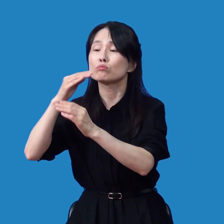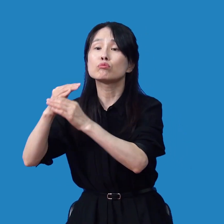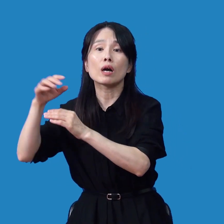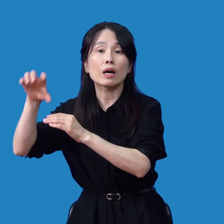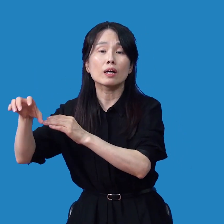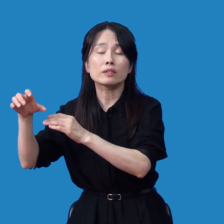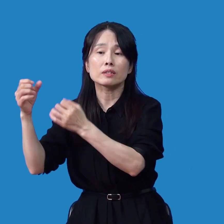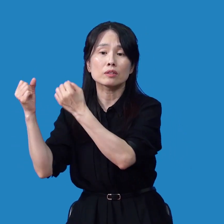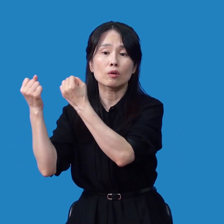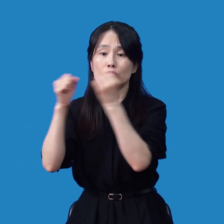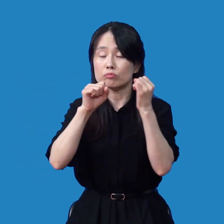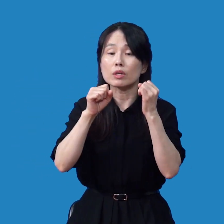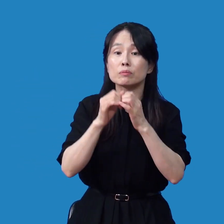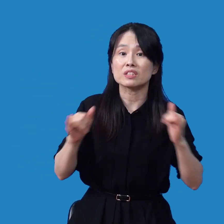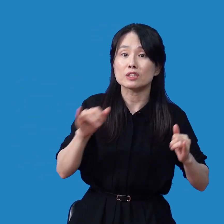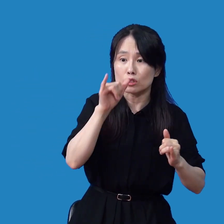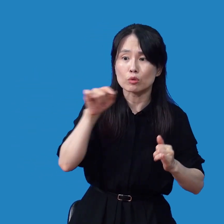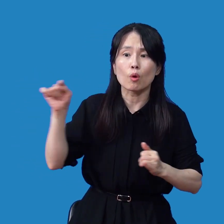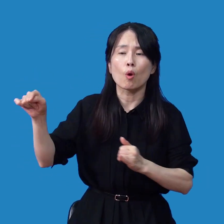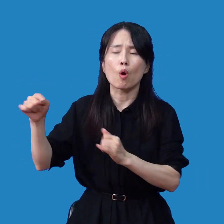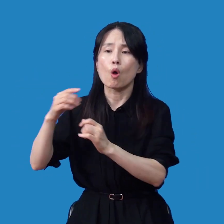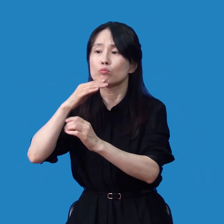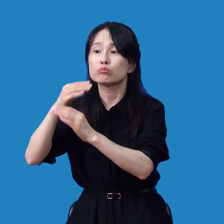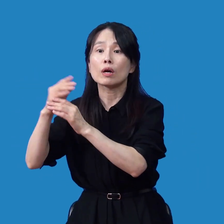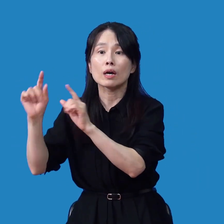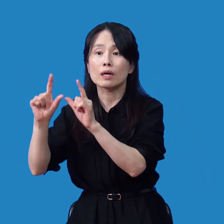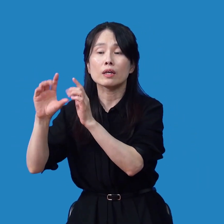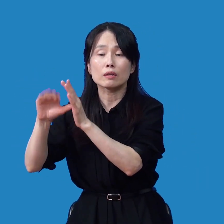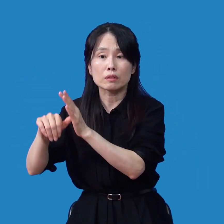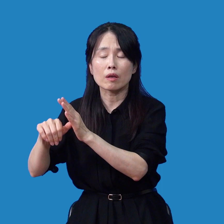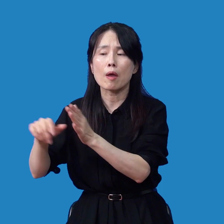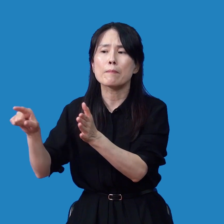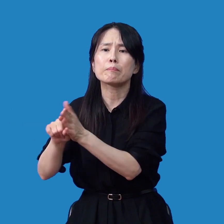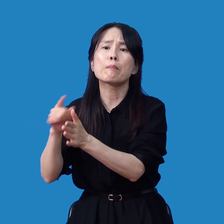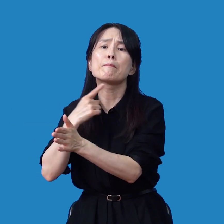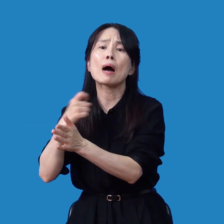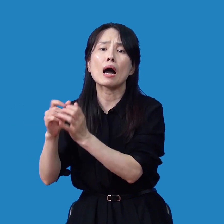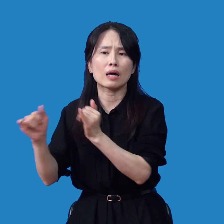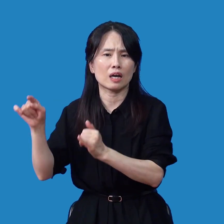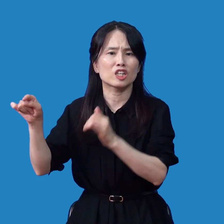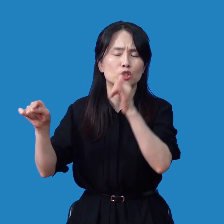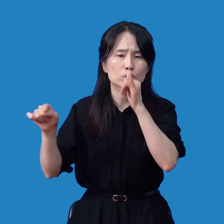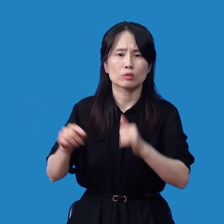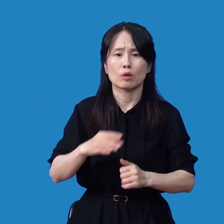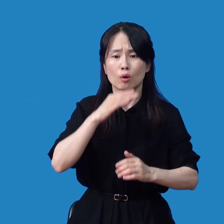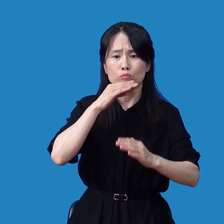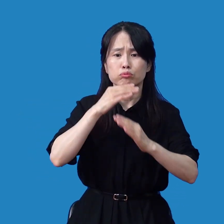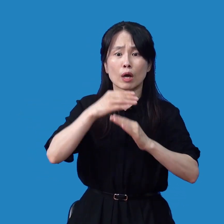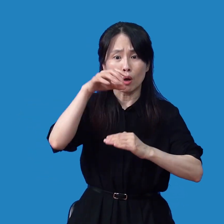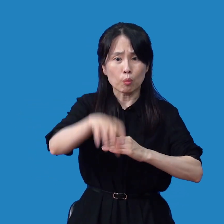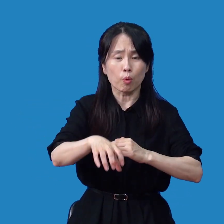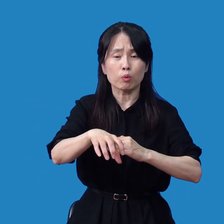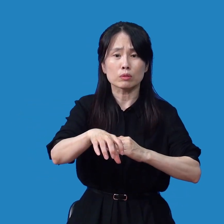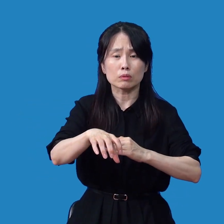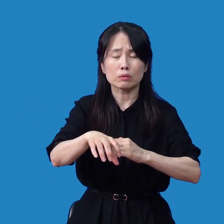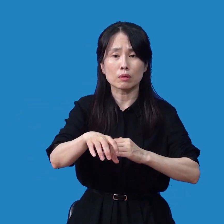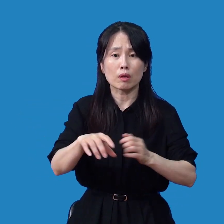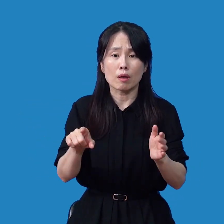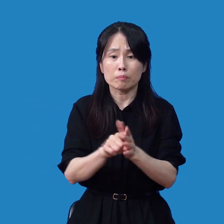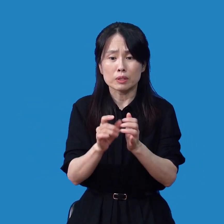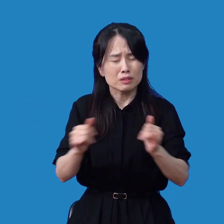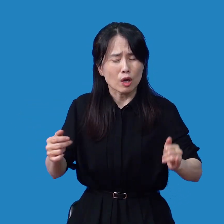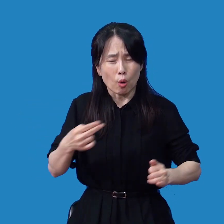사람을 거루터기 신자라고 합니다. 신자가 한 사람도 없을 것 같은 그 동토의